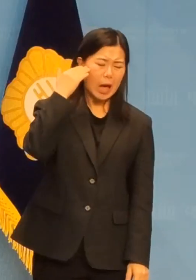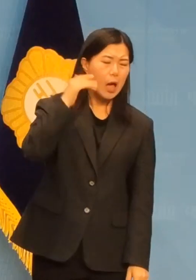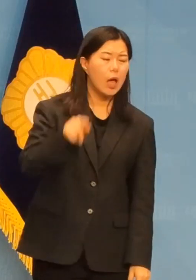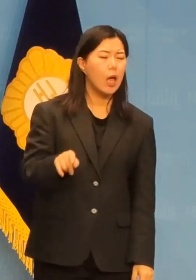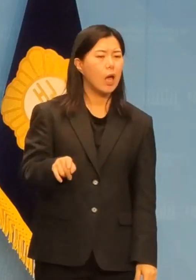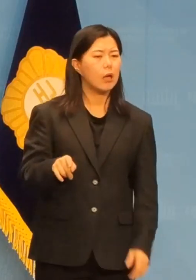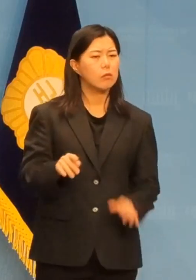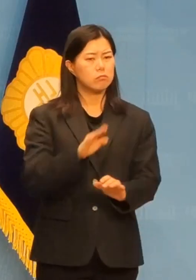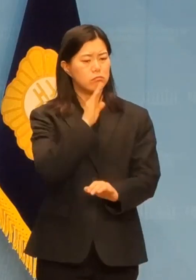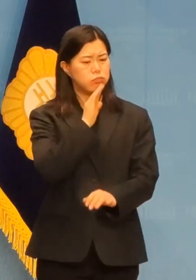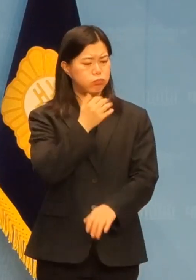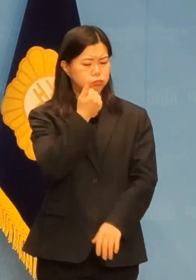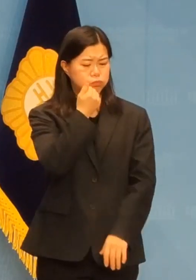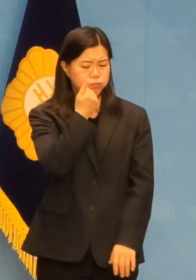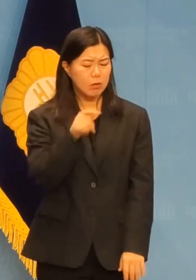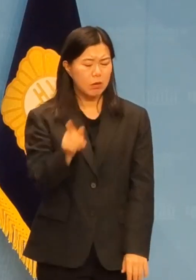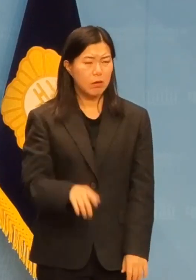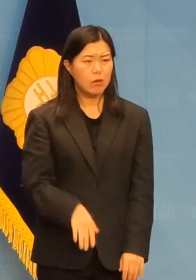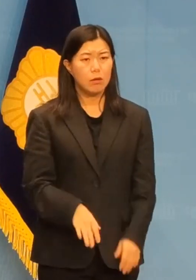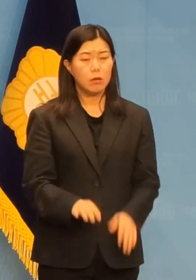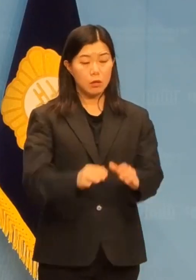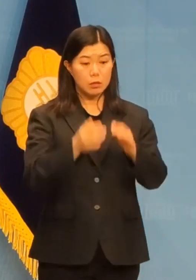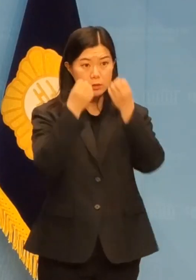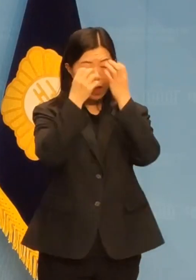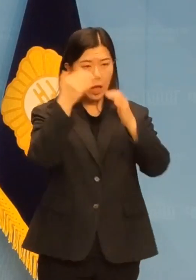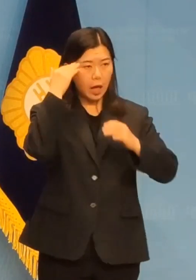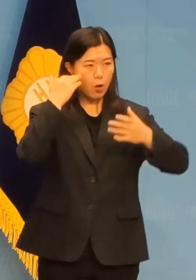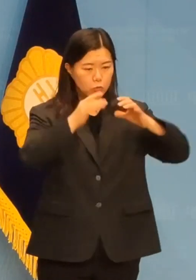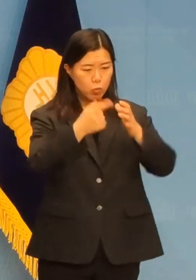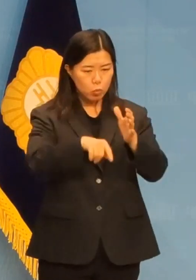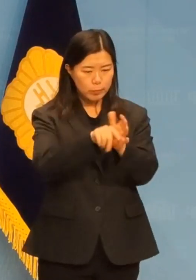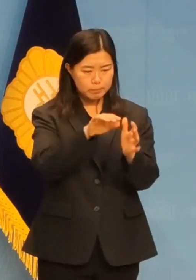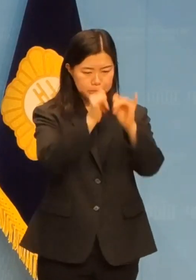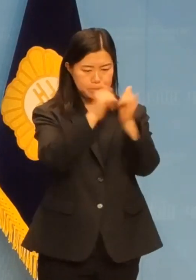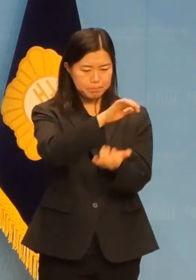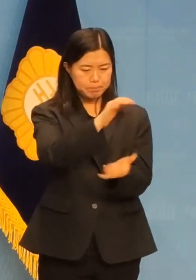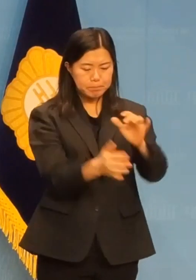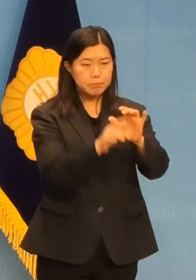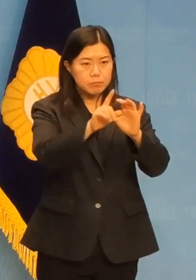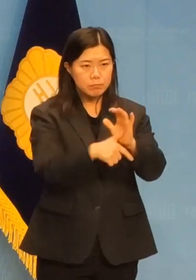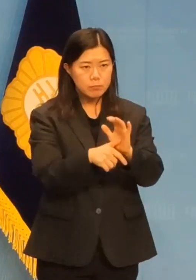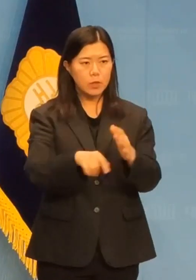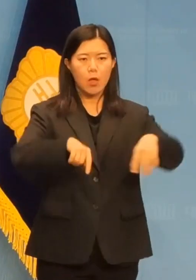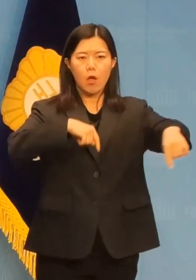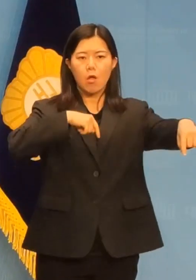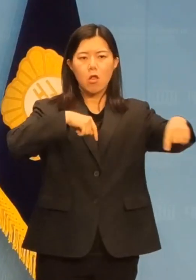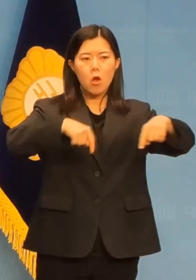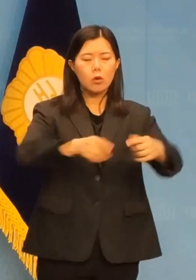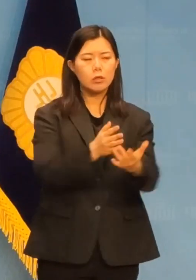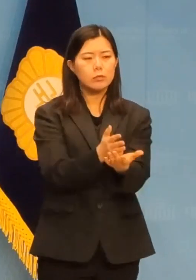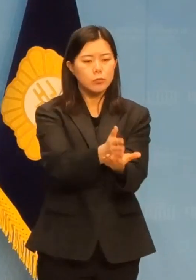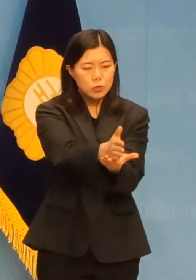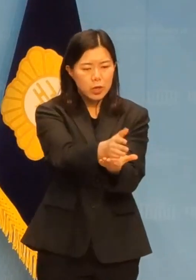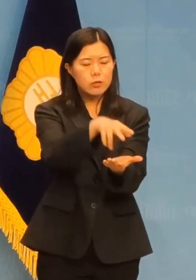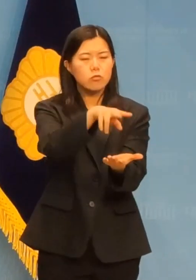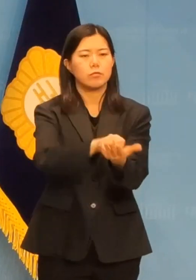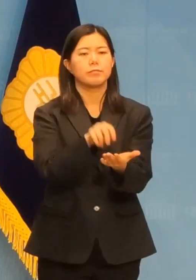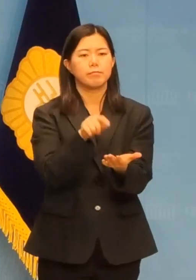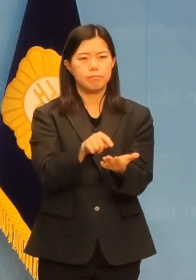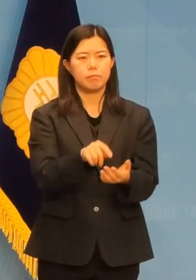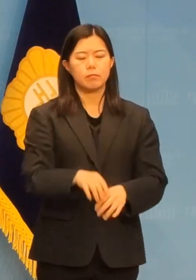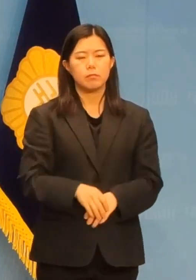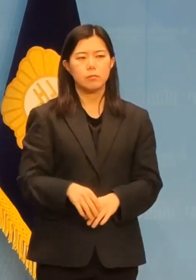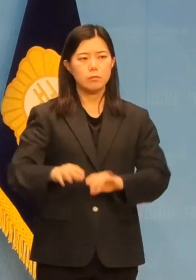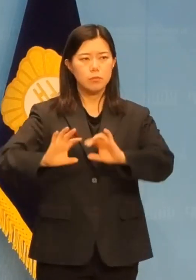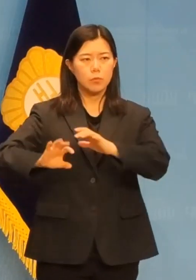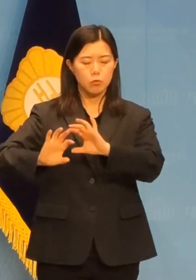자체부터가 코미디입니다. 새로운 대한민국을 위한 사회대개혁의 정치 분야의 과제야말로